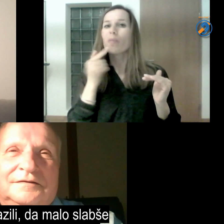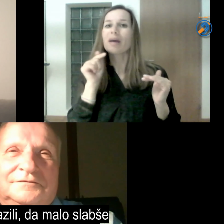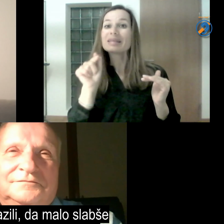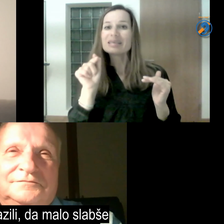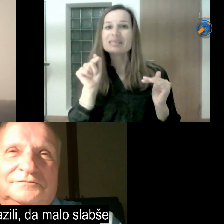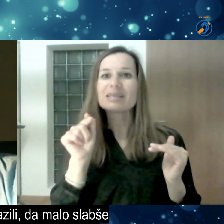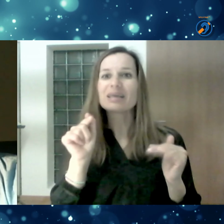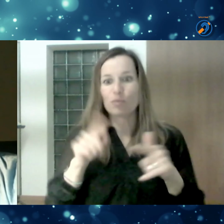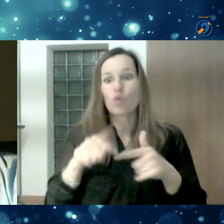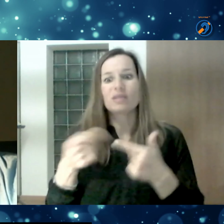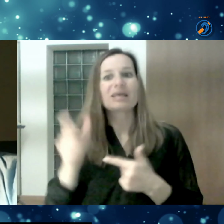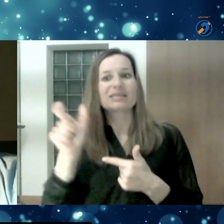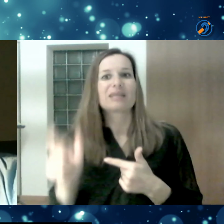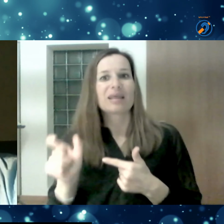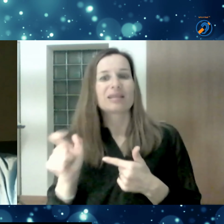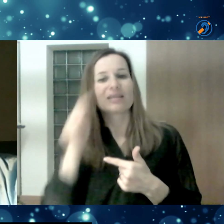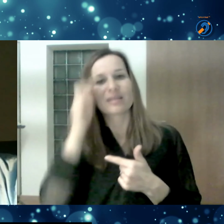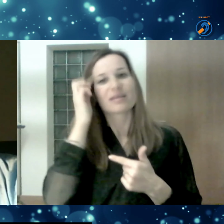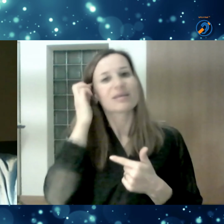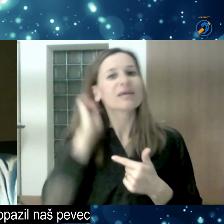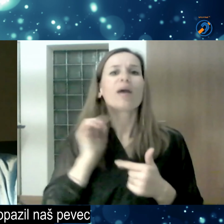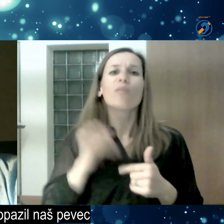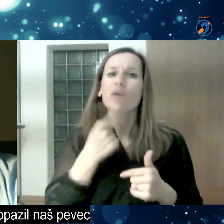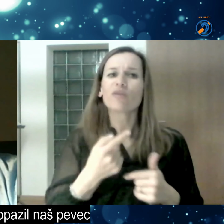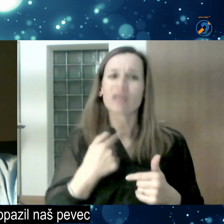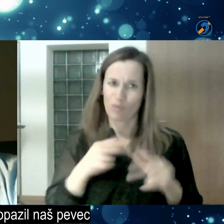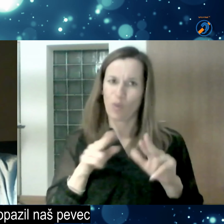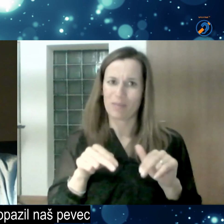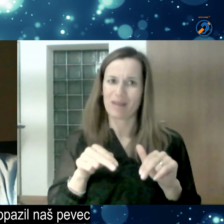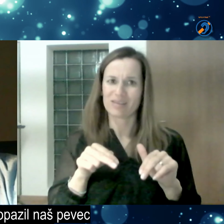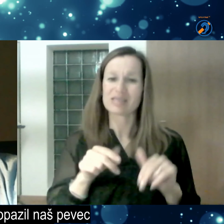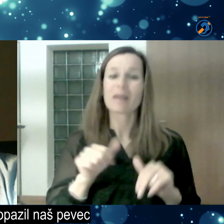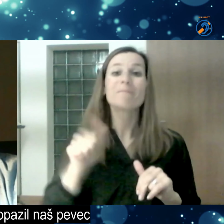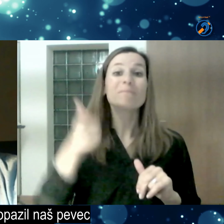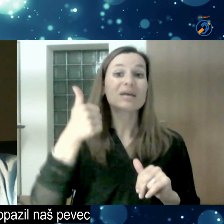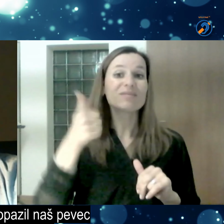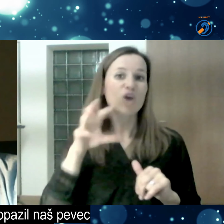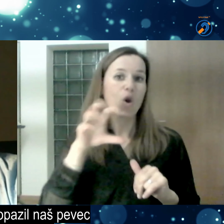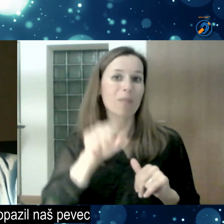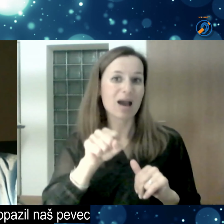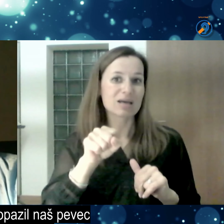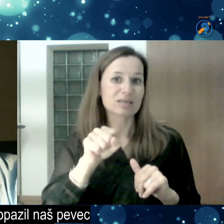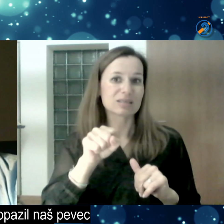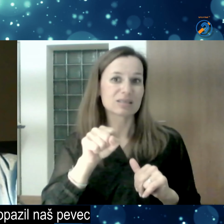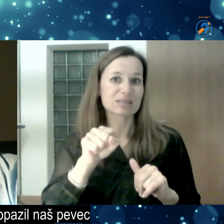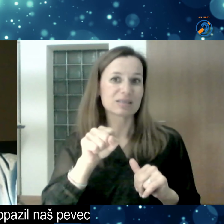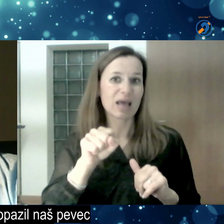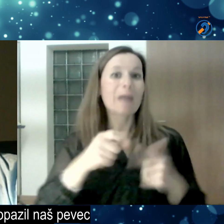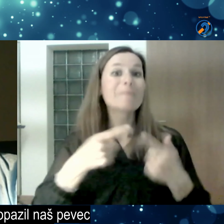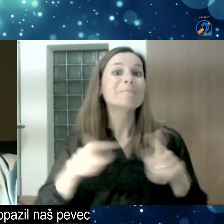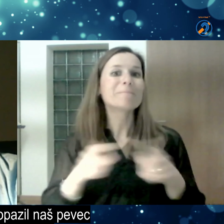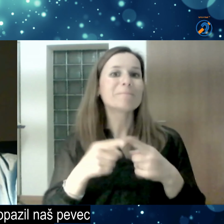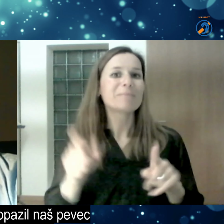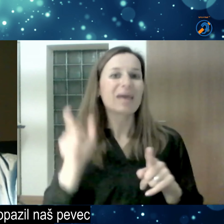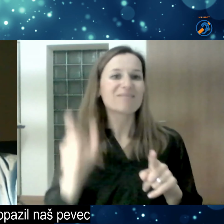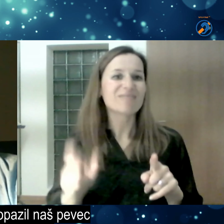bil naslednji? Moram povedati po pravici, da je prvi opazil to naš pevec pri ansamblu